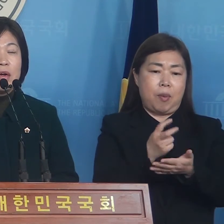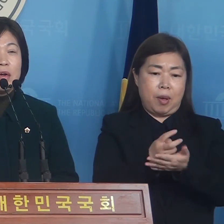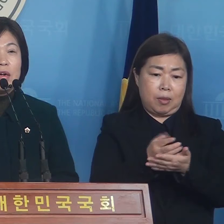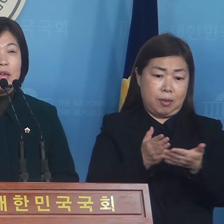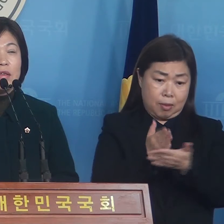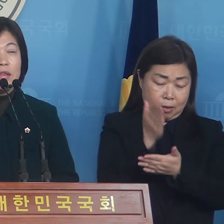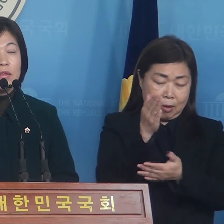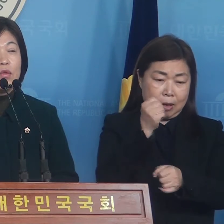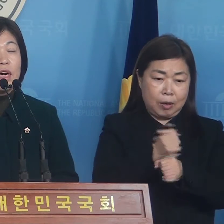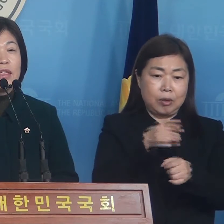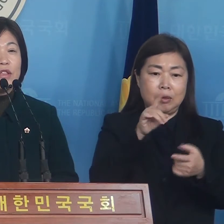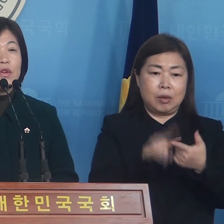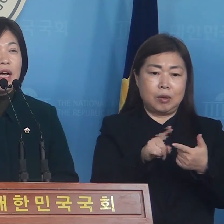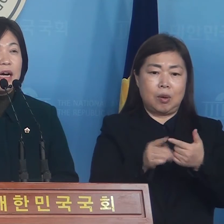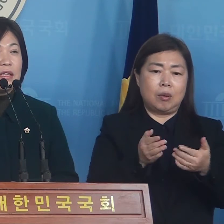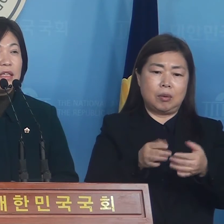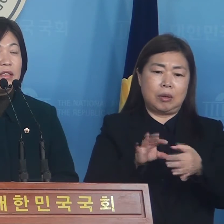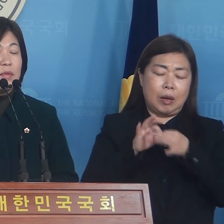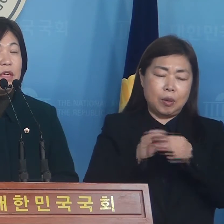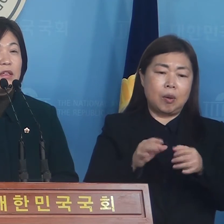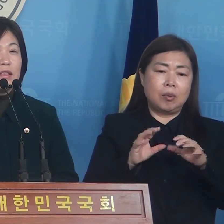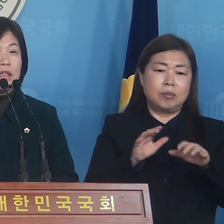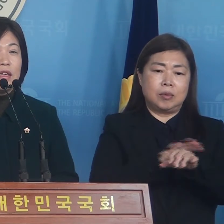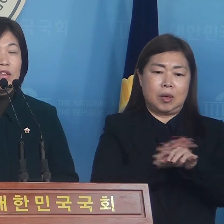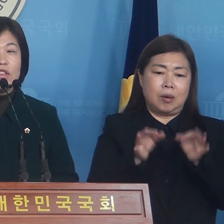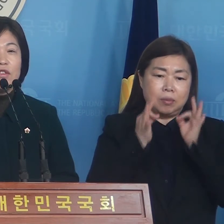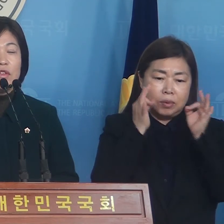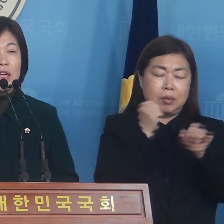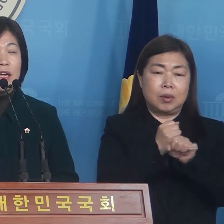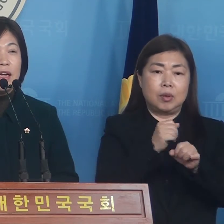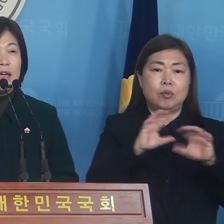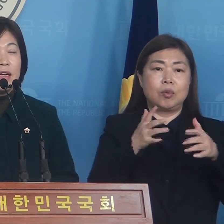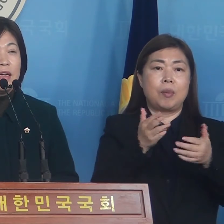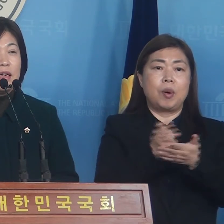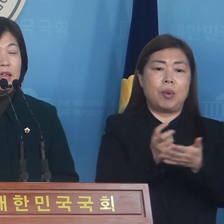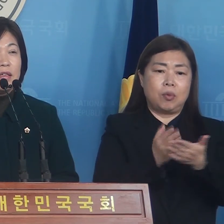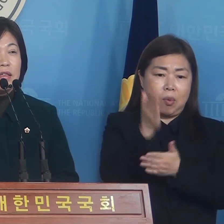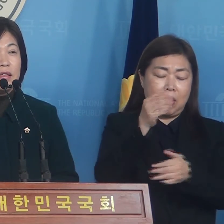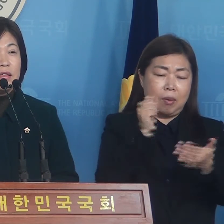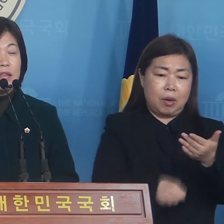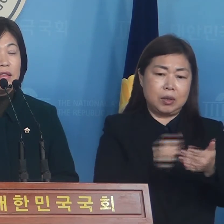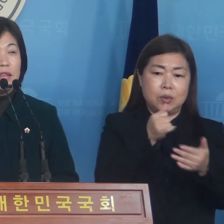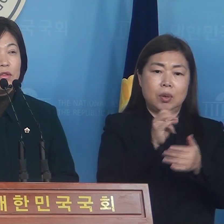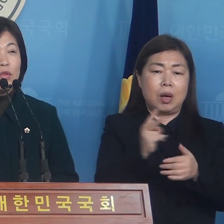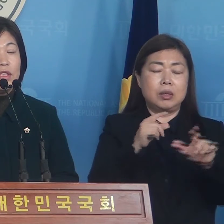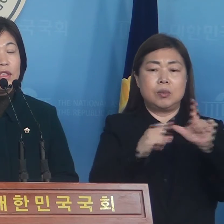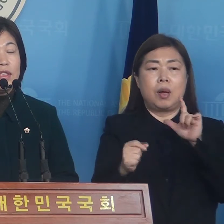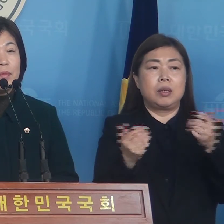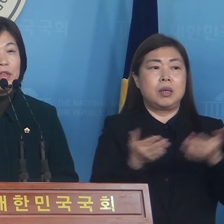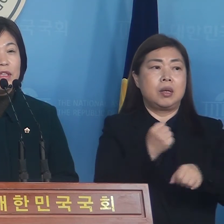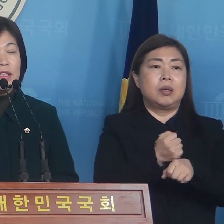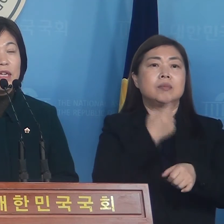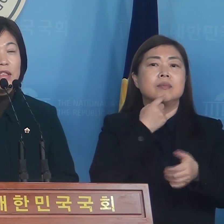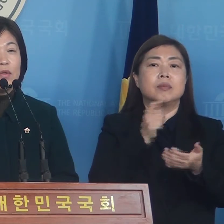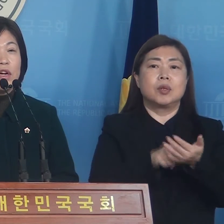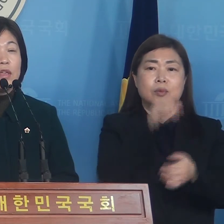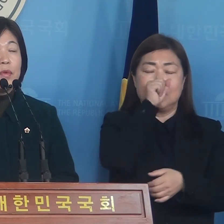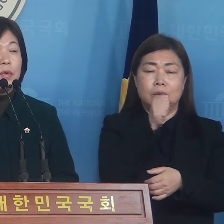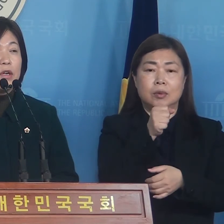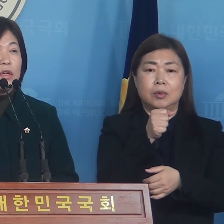좀 통과가 돼줘야 사실 지방의회에서 이러기가 더 쉬운데 소위 지난번에